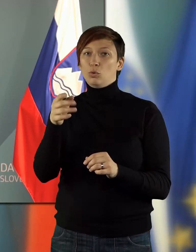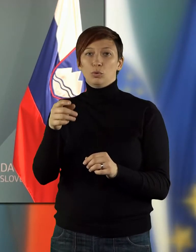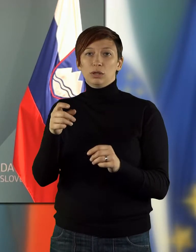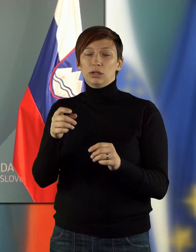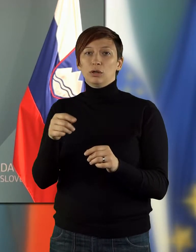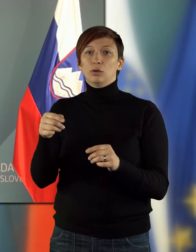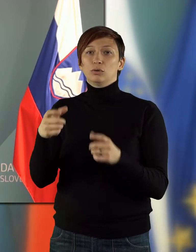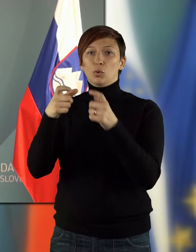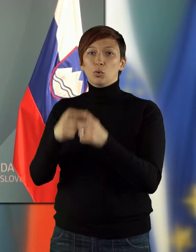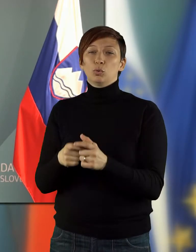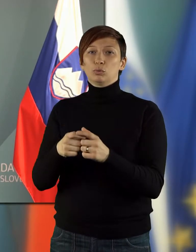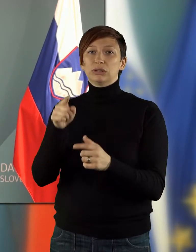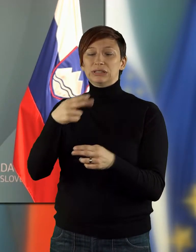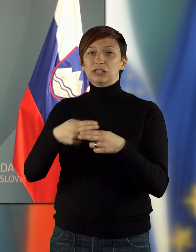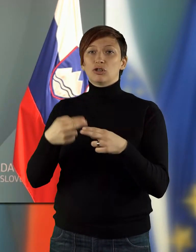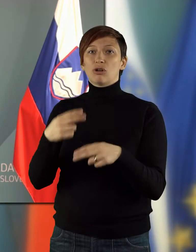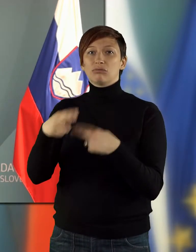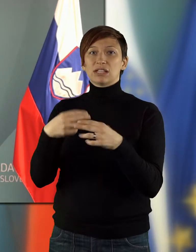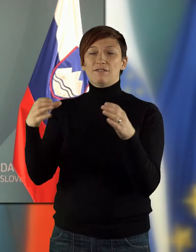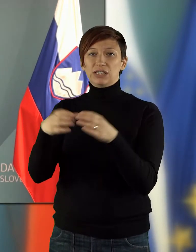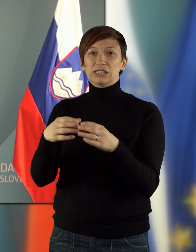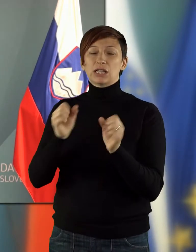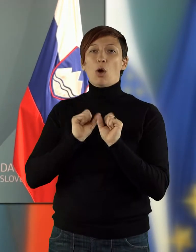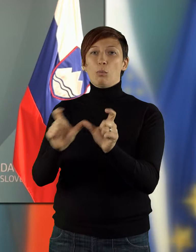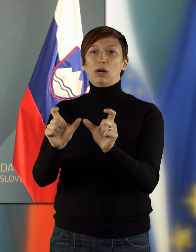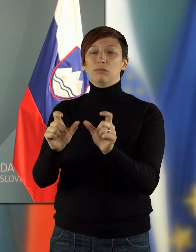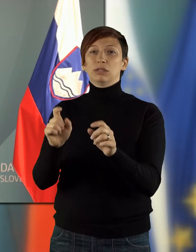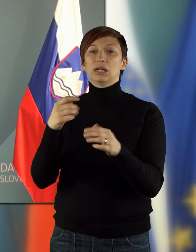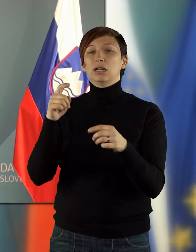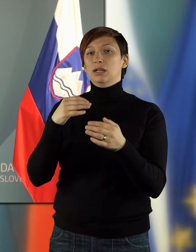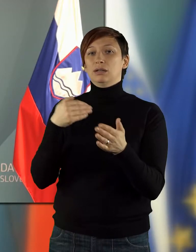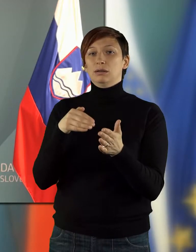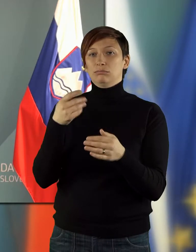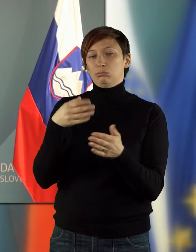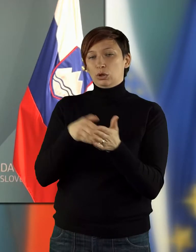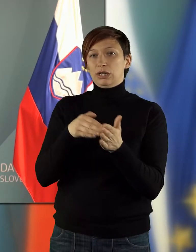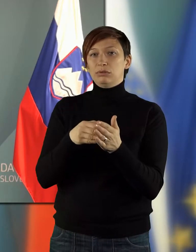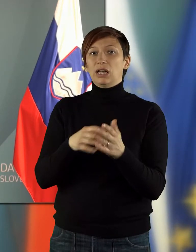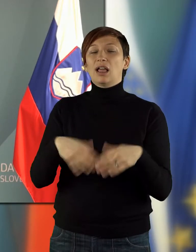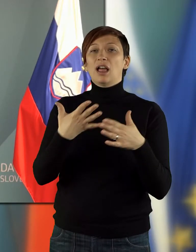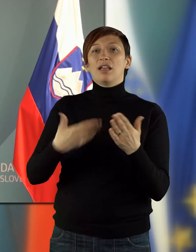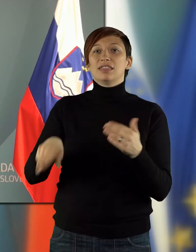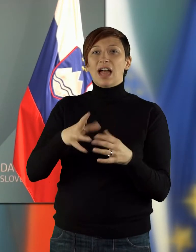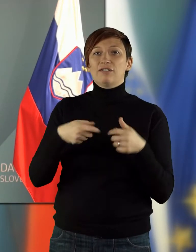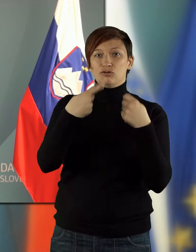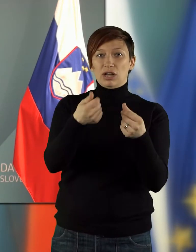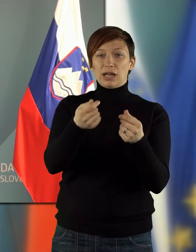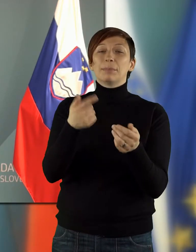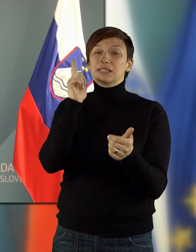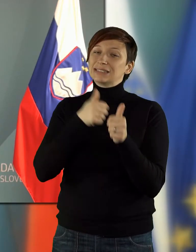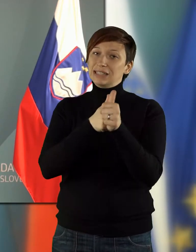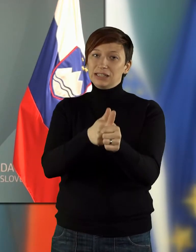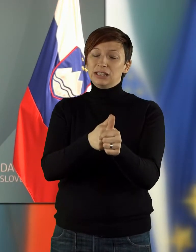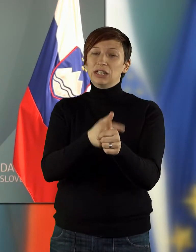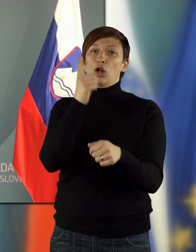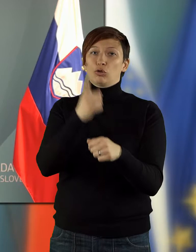bo v klubu tistih držav zaveznic, ki za obrambne izdatke namenjajo največ, sledi pa